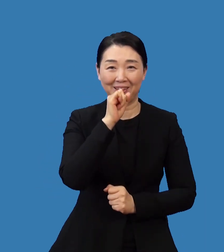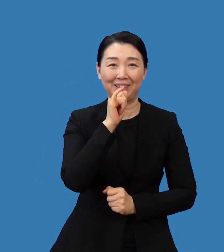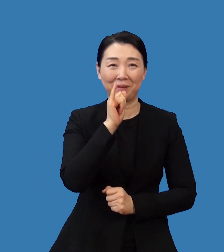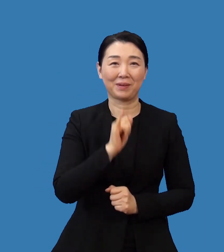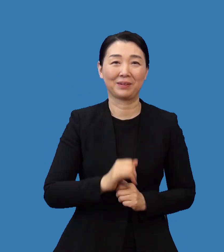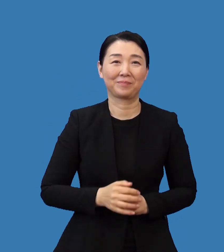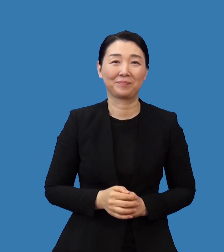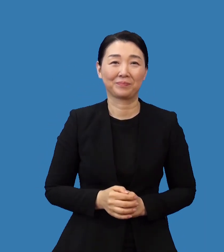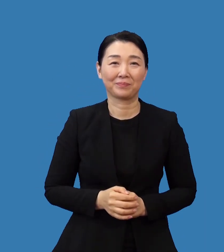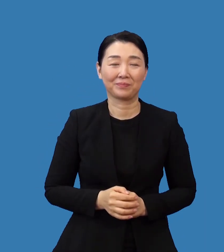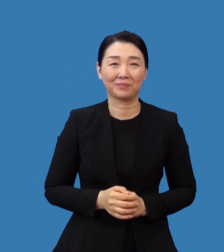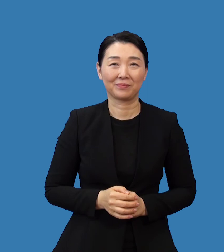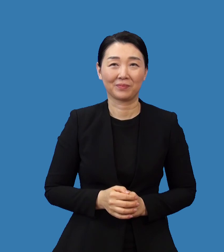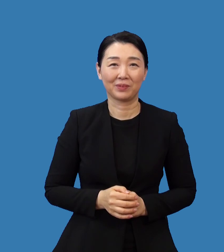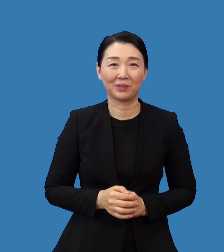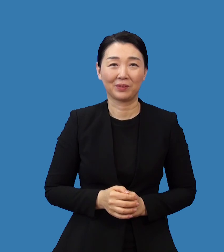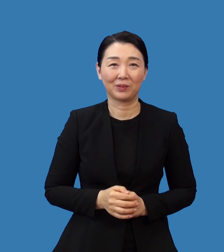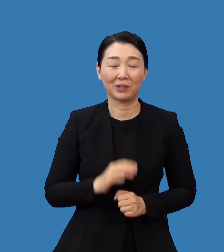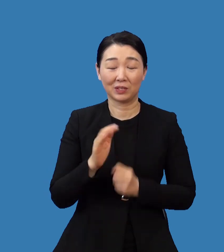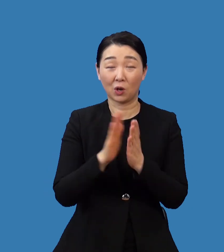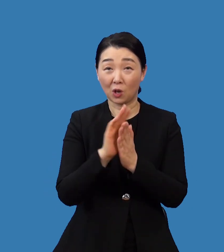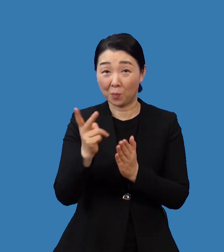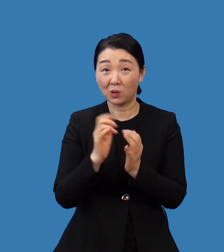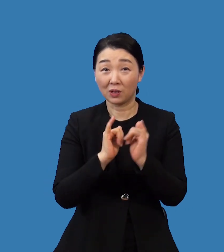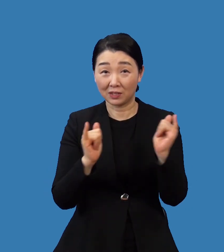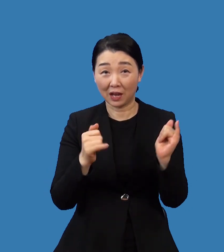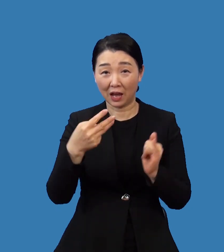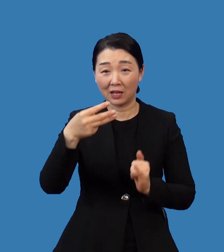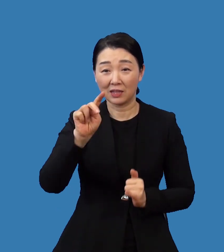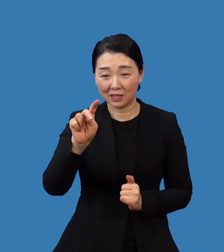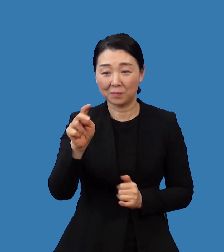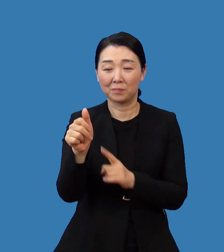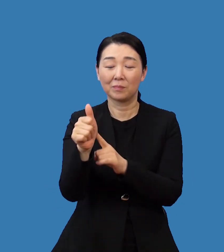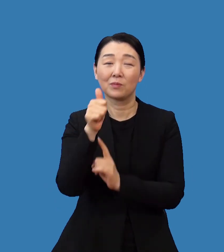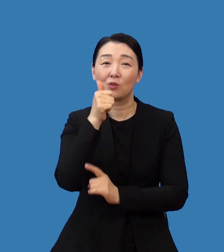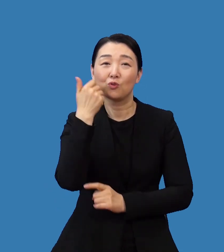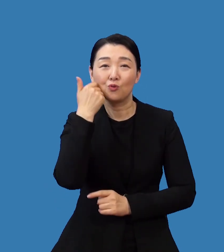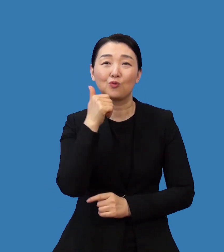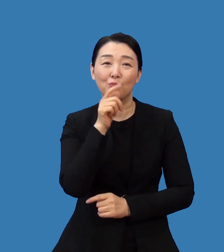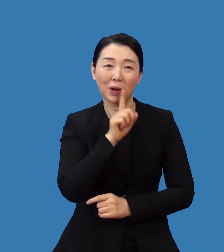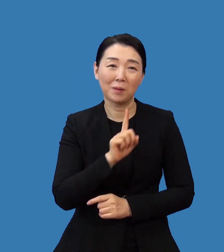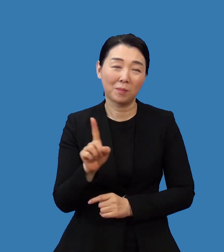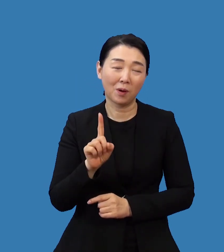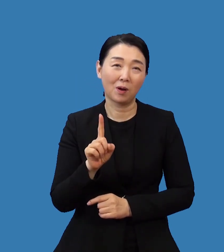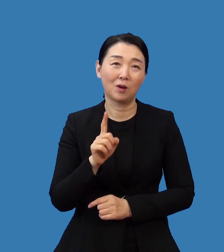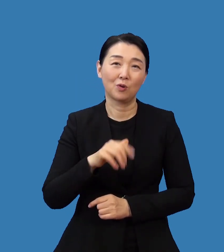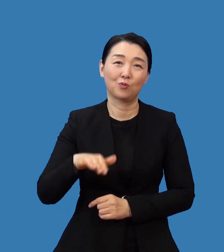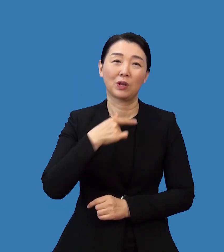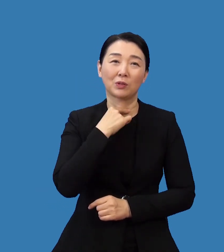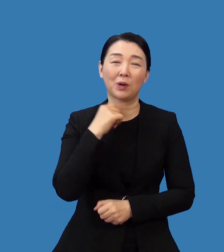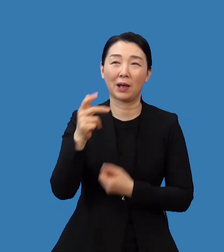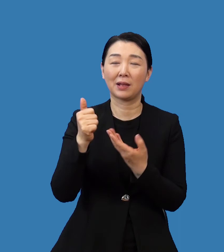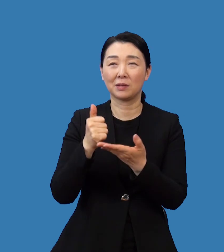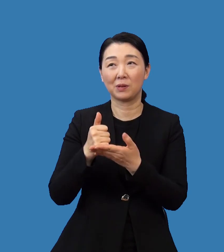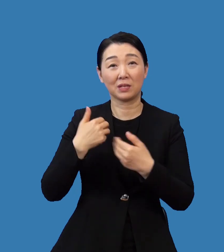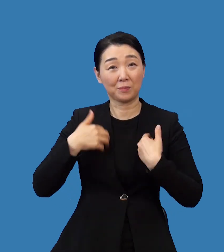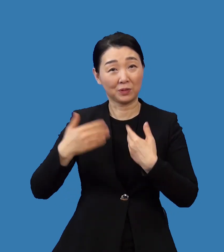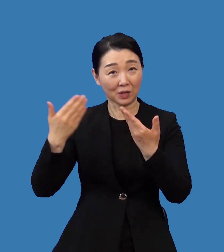윌리엄 틴데일은 이런 말을 남깁니다. 우리의 소원이 하나님을 기쁘시게 하는 것이라면 물 깃는